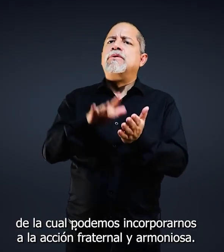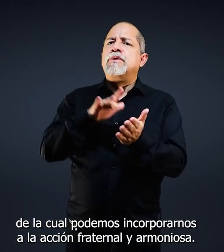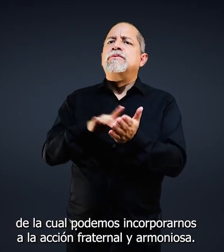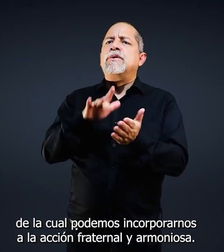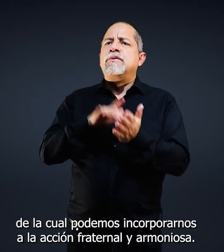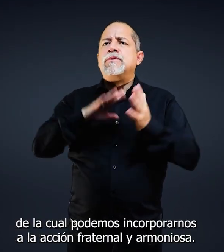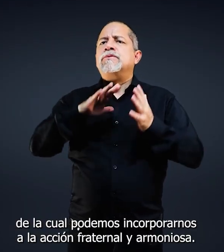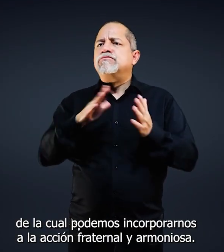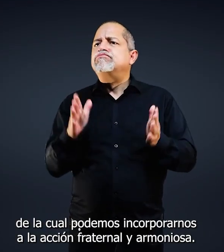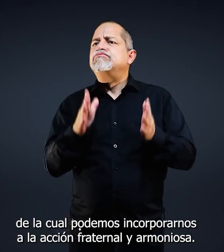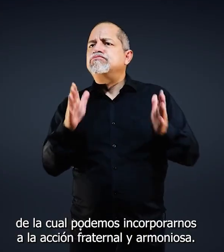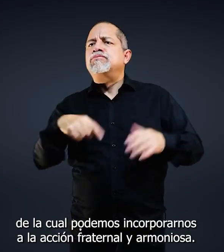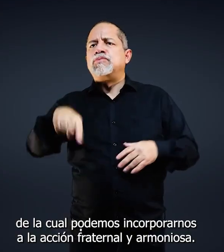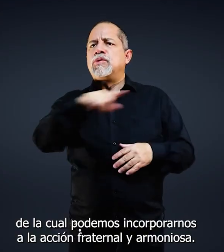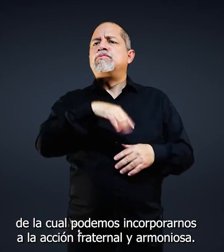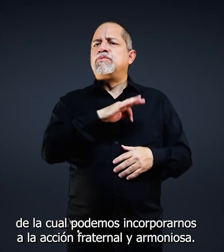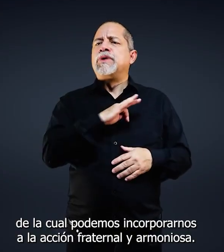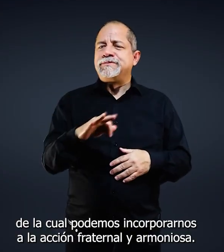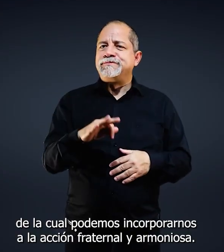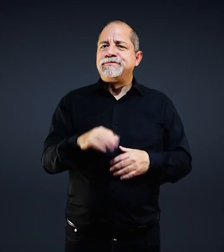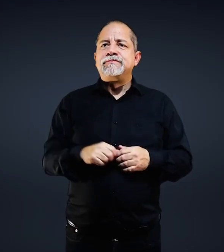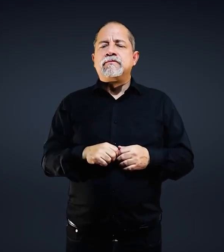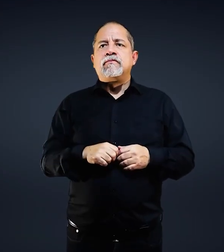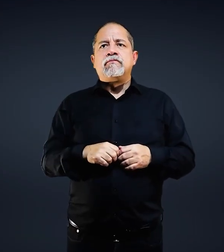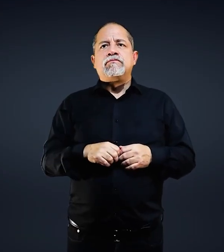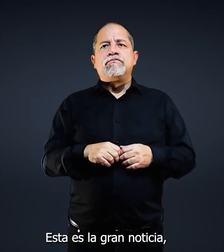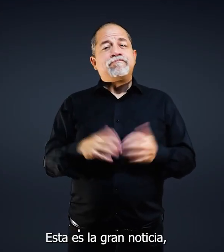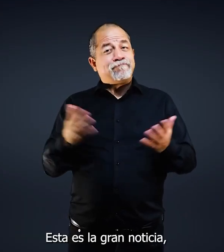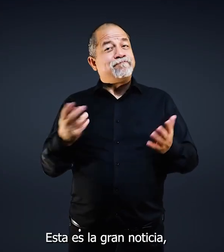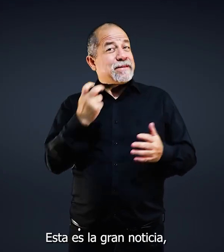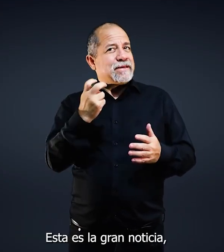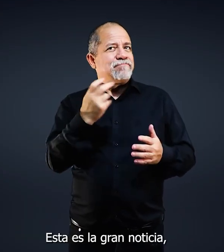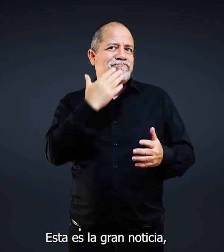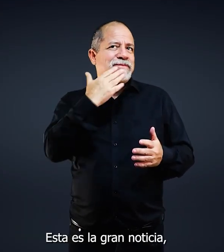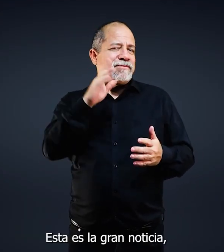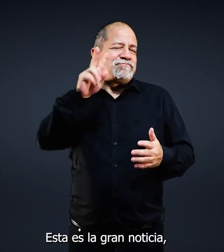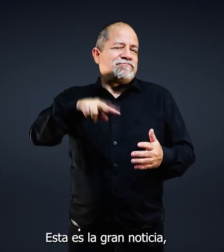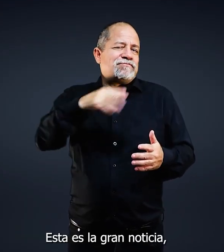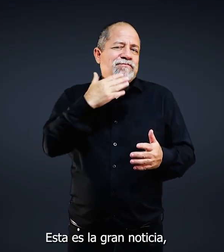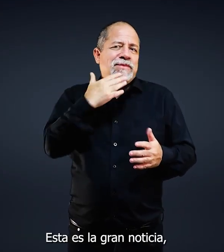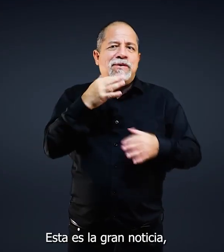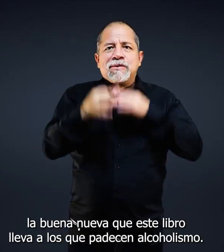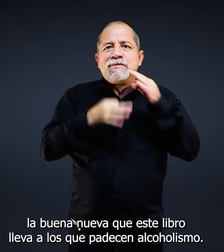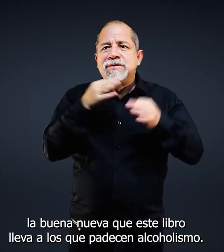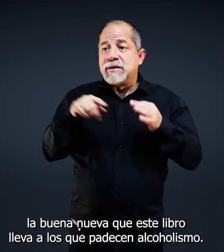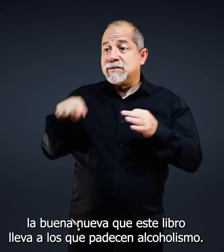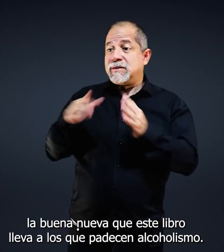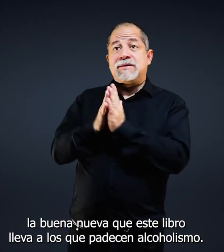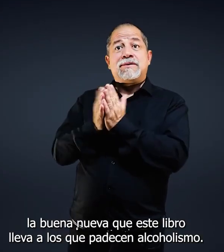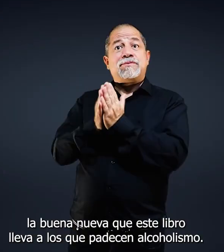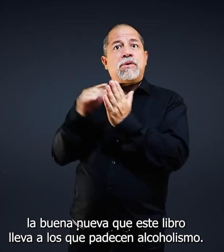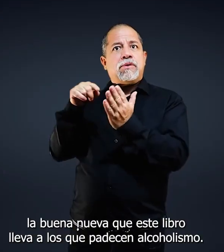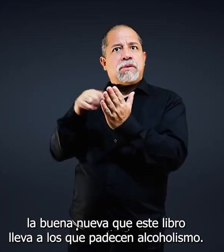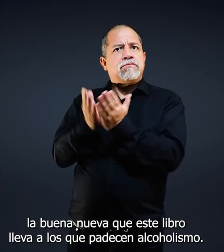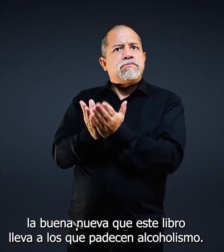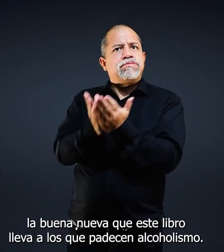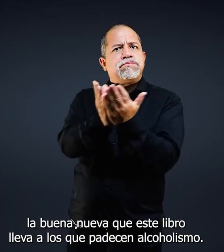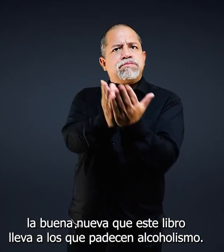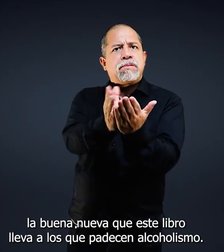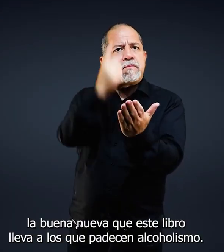acción fraternal y armoniosa. Esta es la gran noticia, la buena nueva que este libro lleva a los que